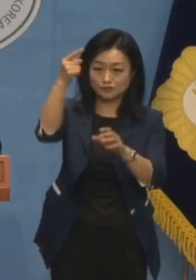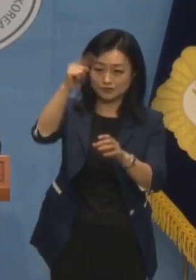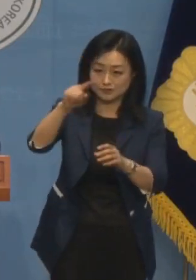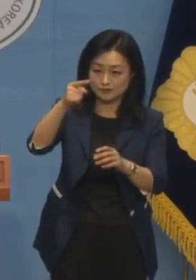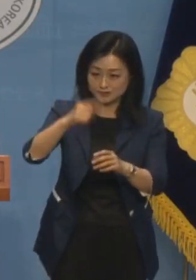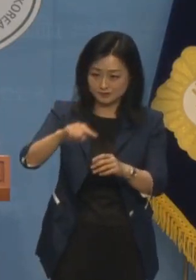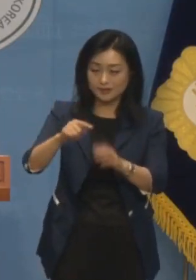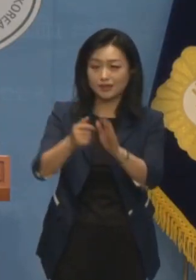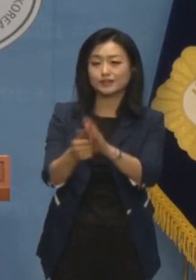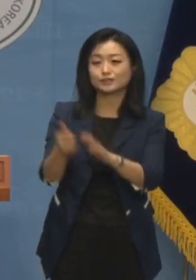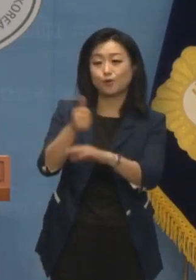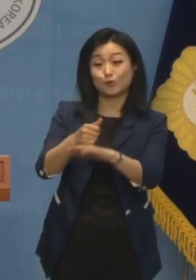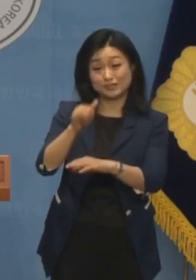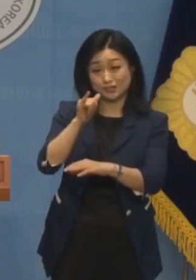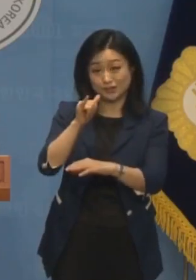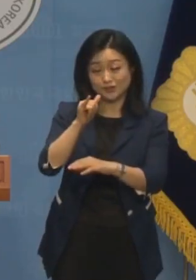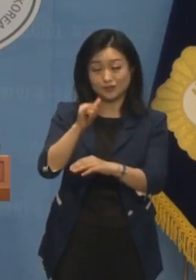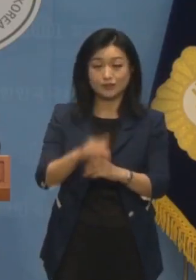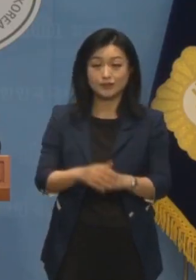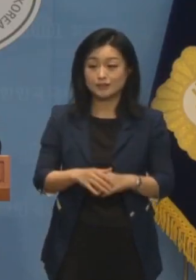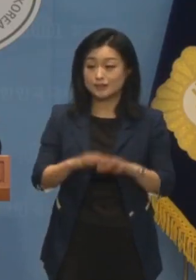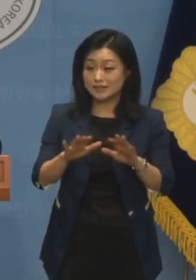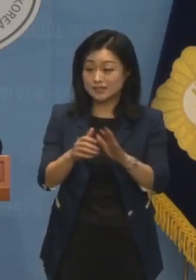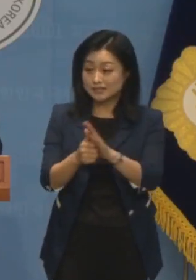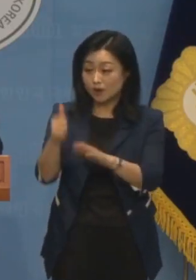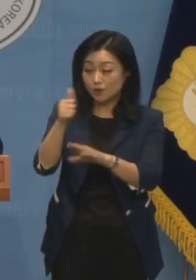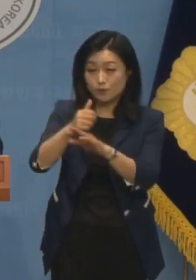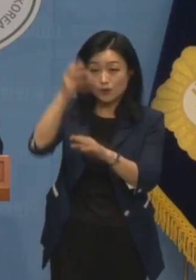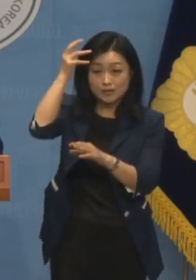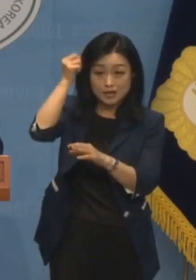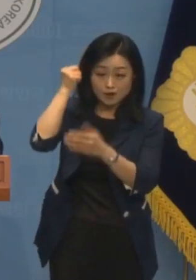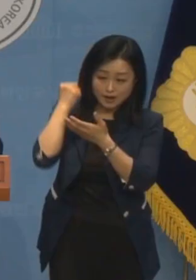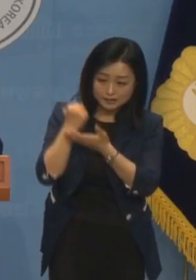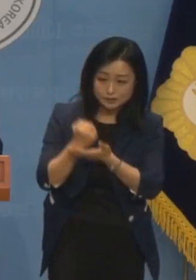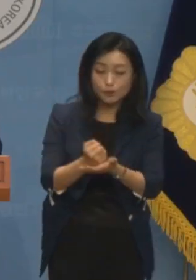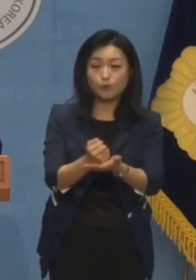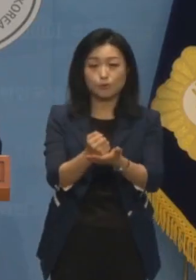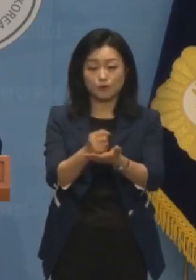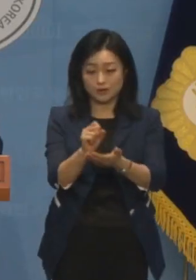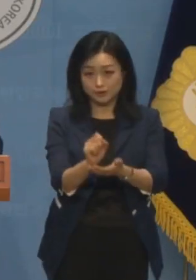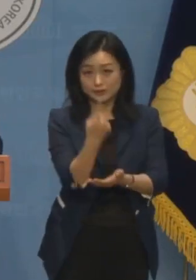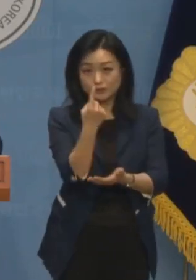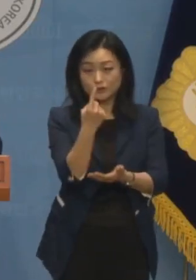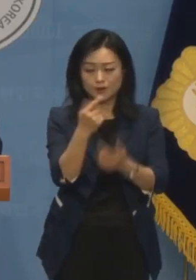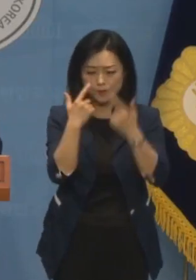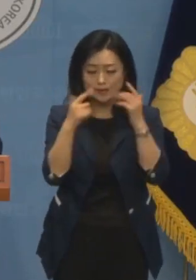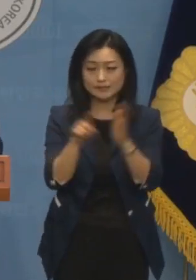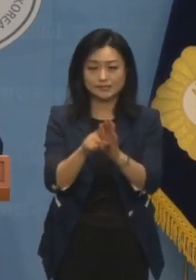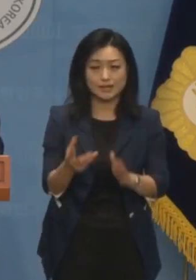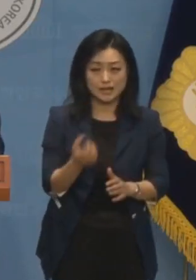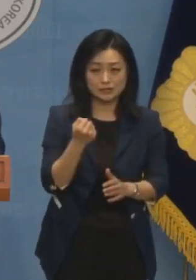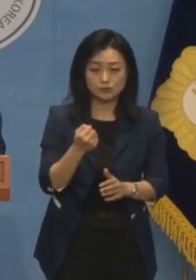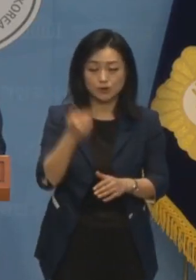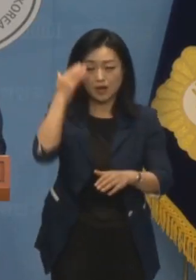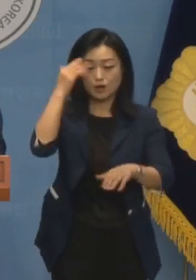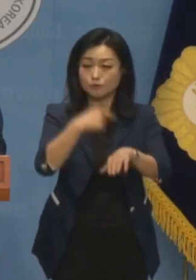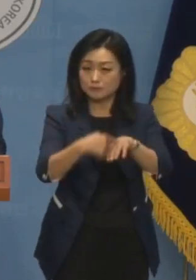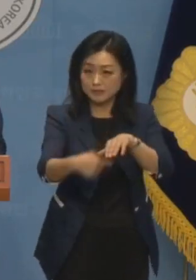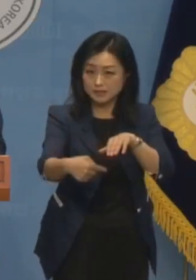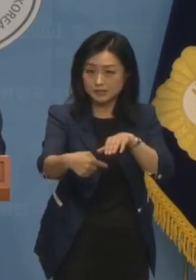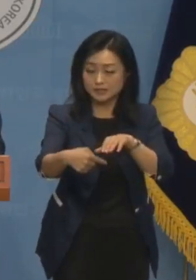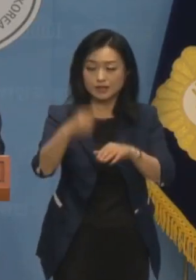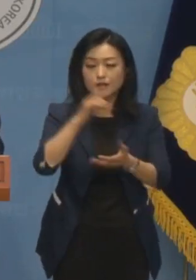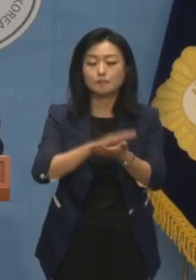있습니다. 현실이 아무리 어렵더라도 이 성공의 기억을 잊지 말고 그 바탕 위에서 확신을 갖고 민족화해와 한반도